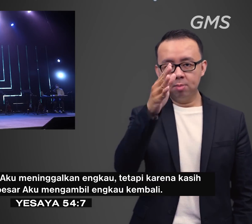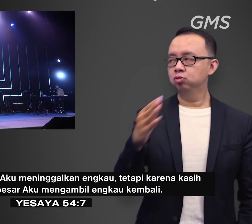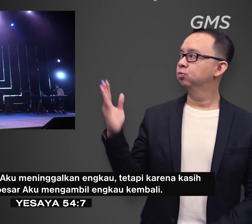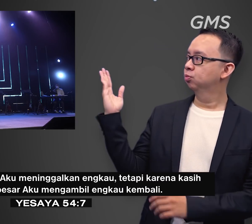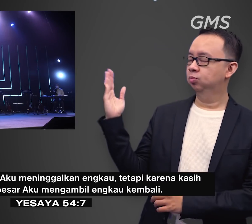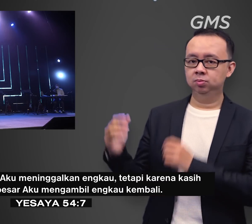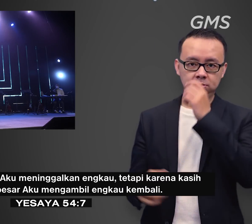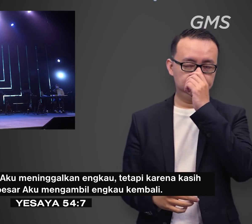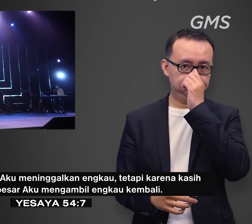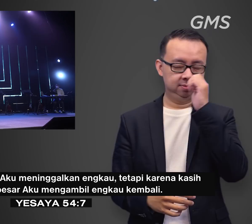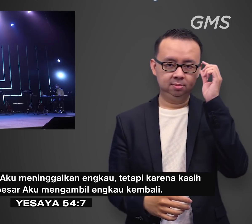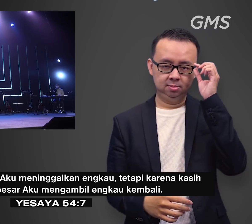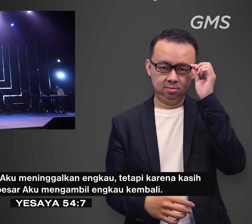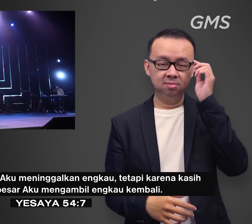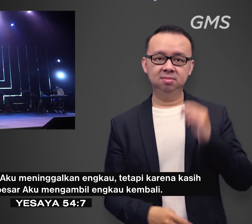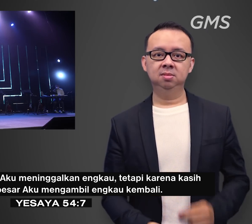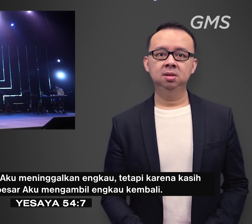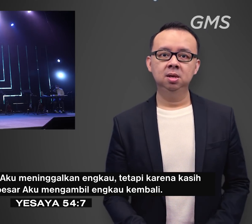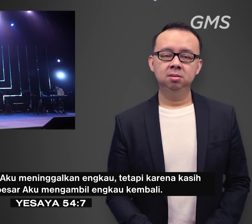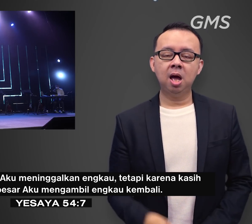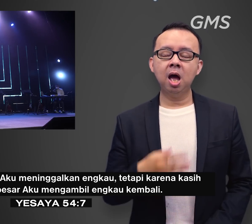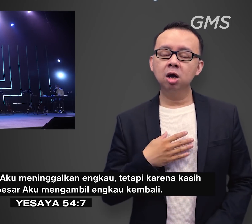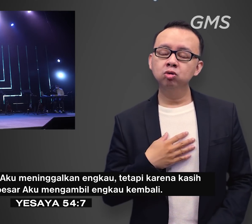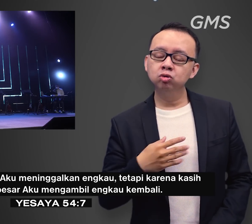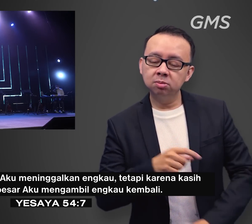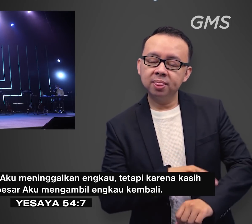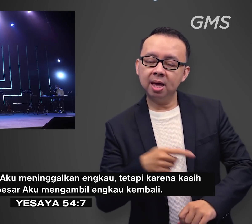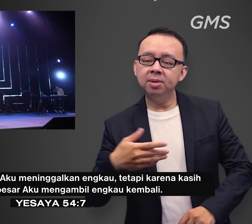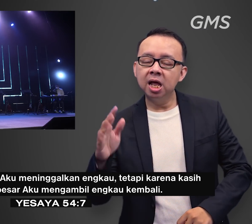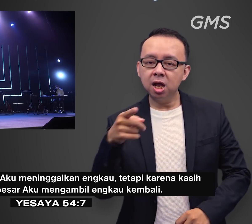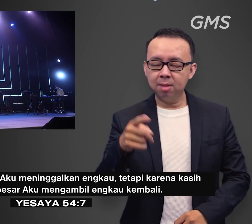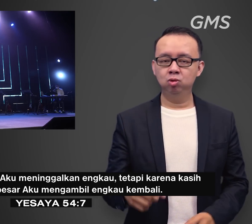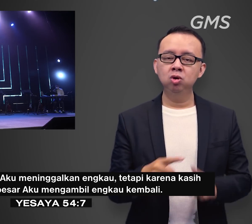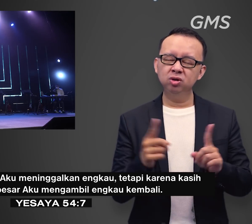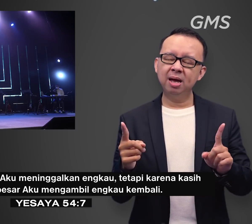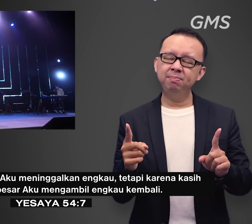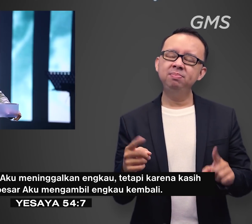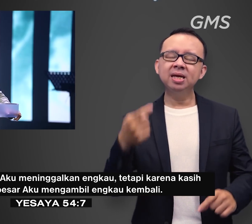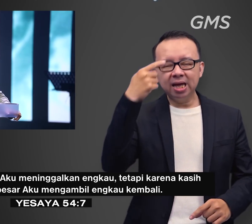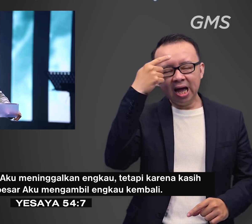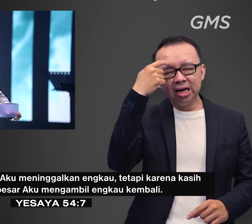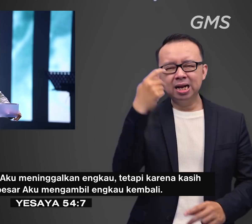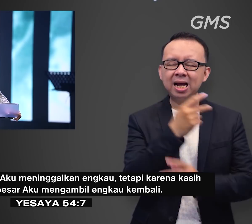lamanya aku meninggalkan engkau. Tetapi karena kasih sayang yang besar, aku mengambil engkau